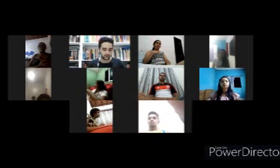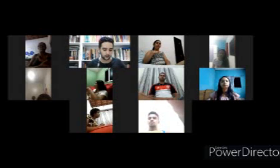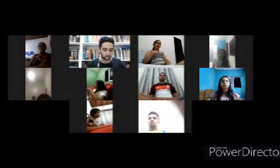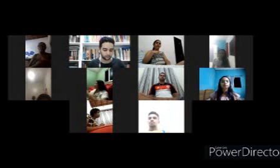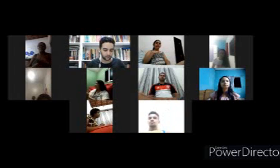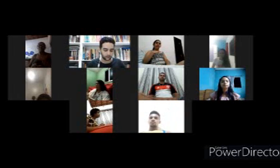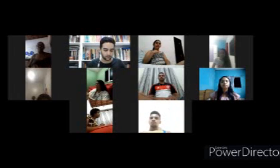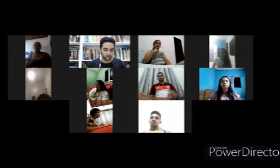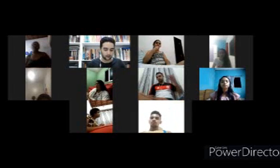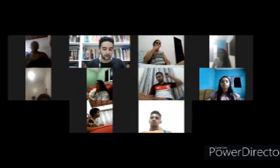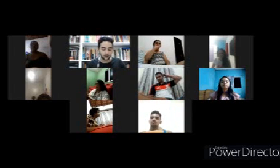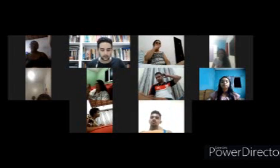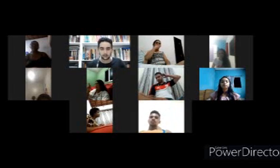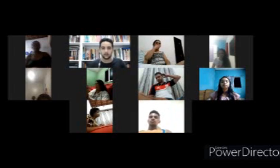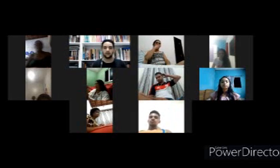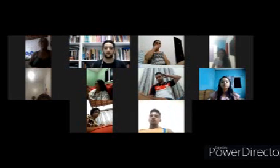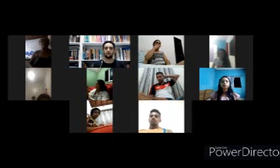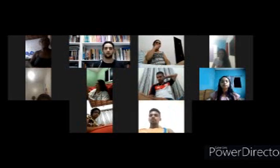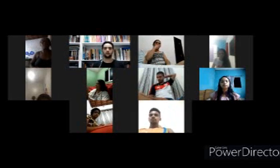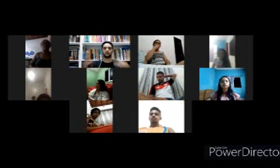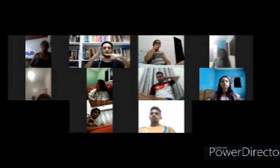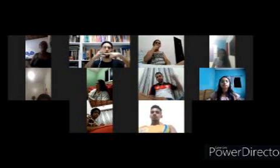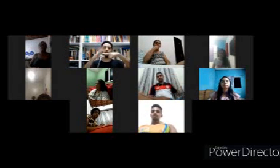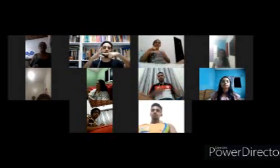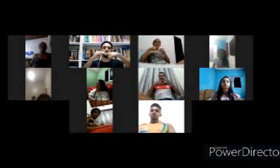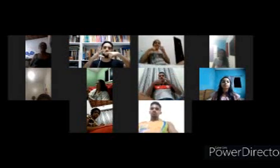sinal. Caneta, que existe esse sinal assim,